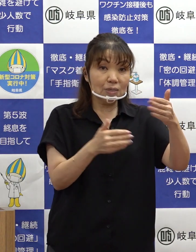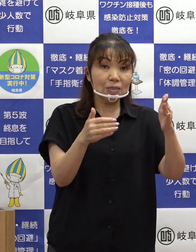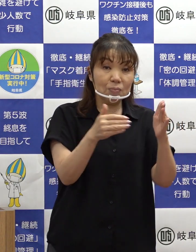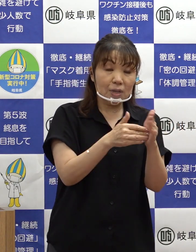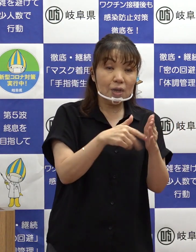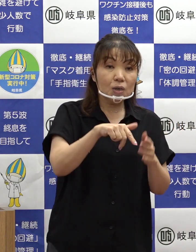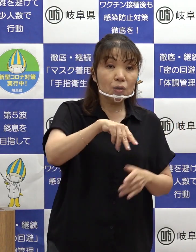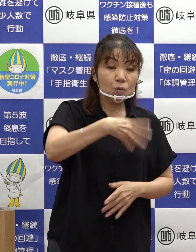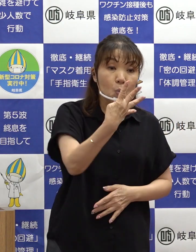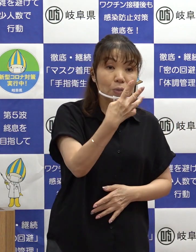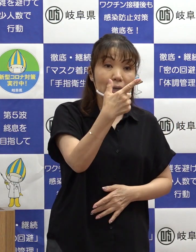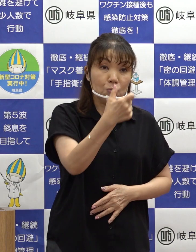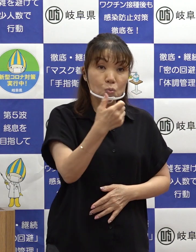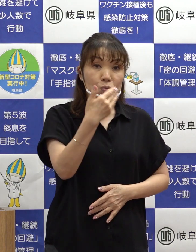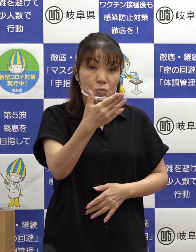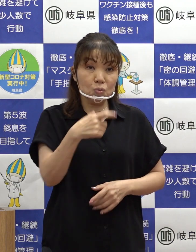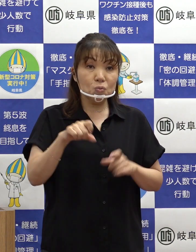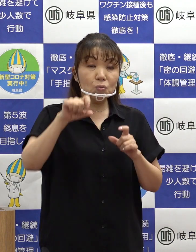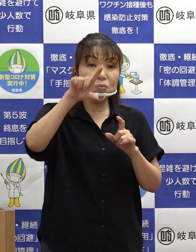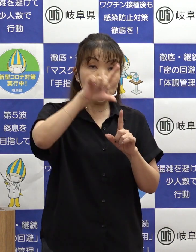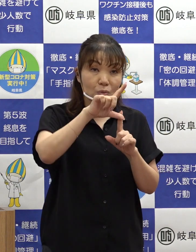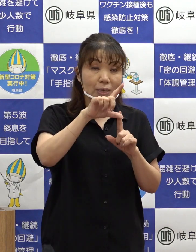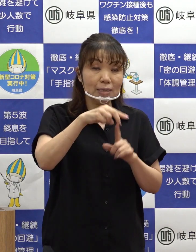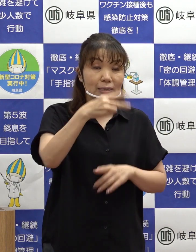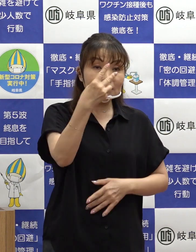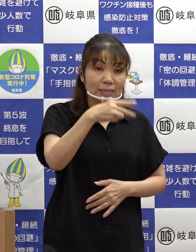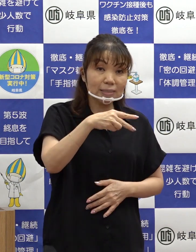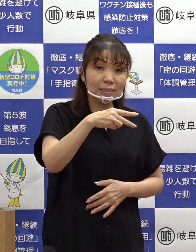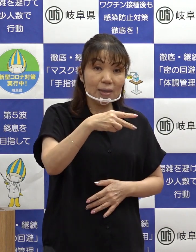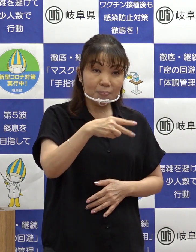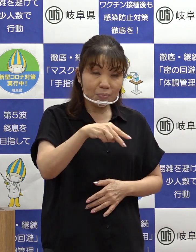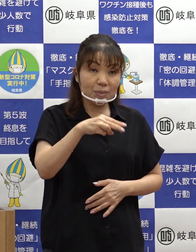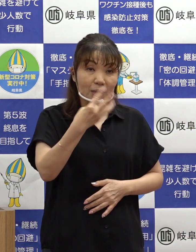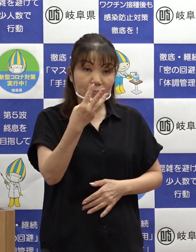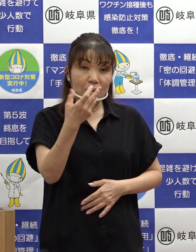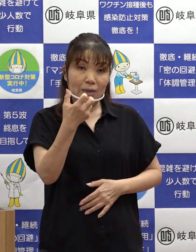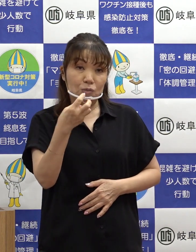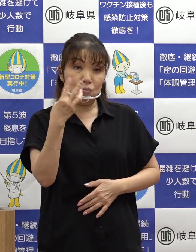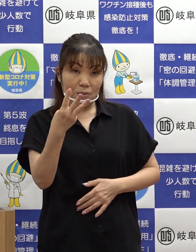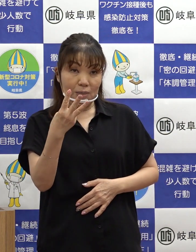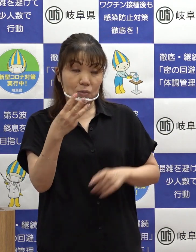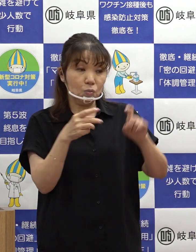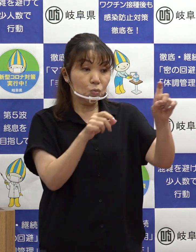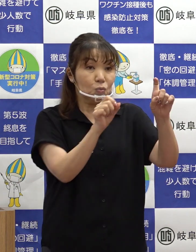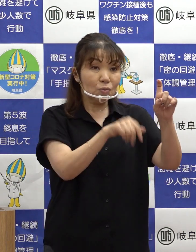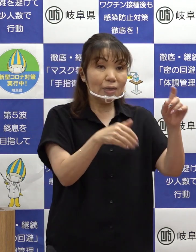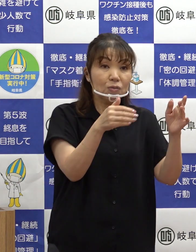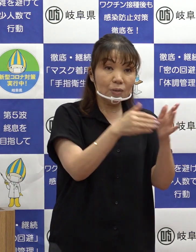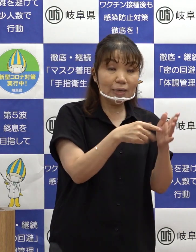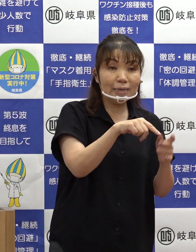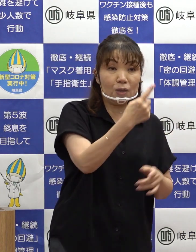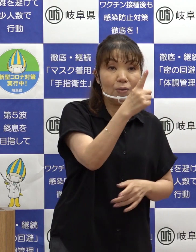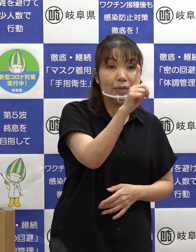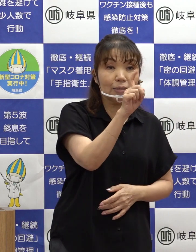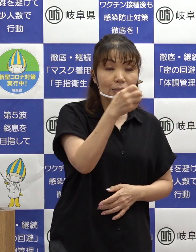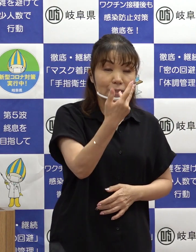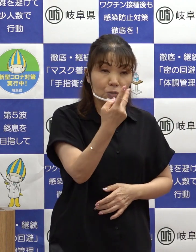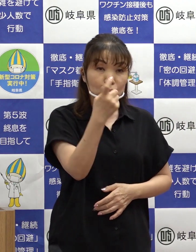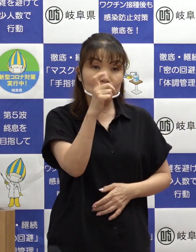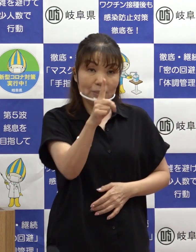469床を増やしまして、2383床、さらには10月上旬までに181床増えるということ